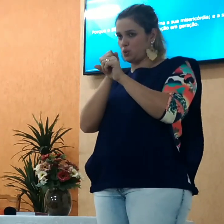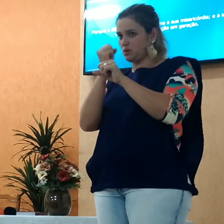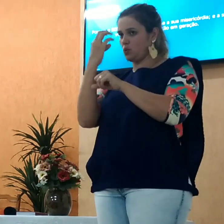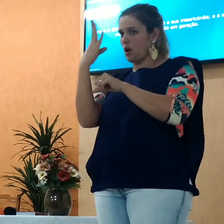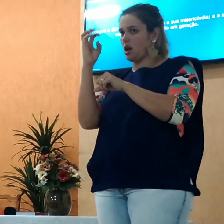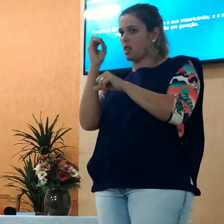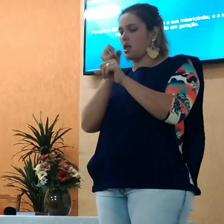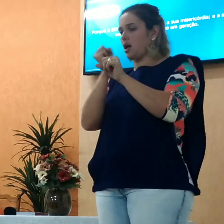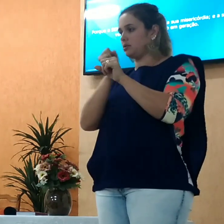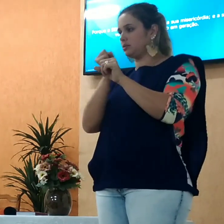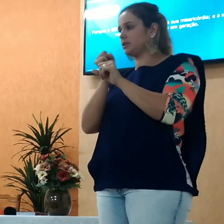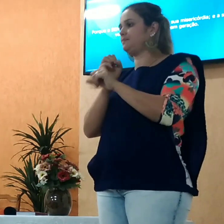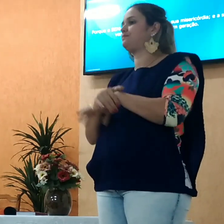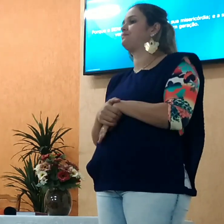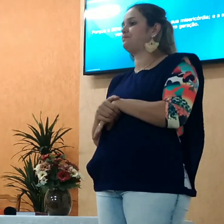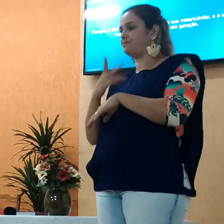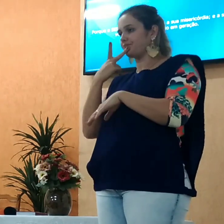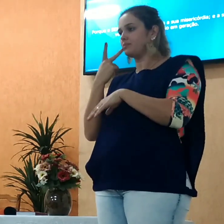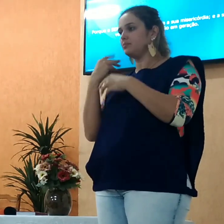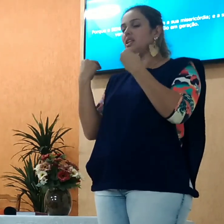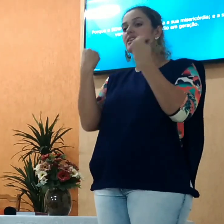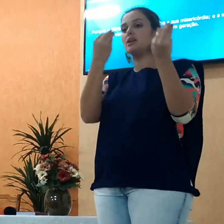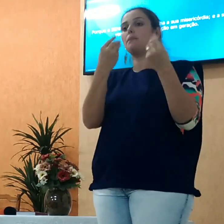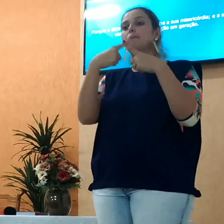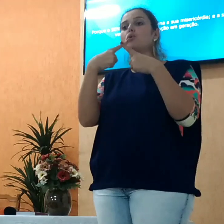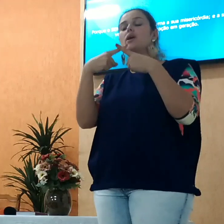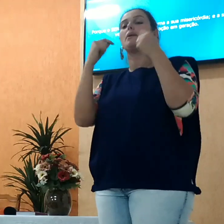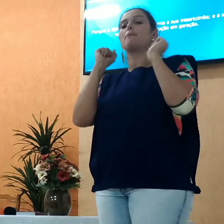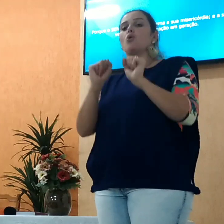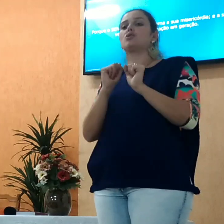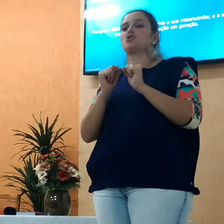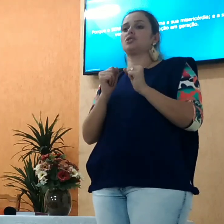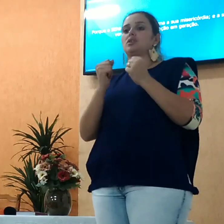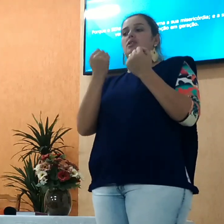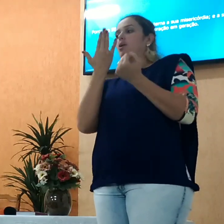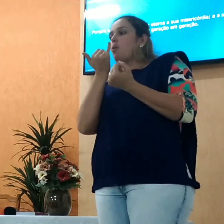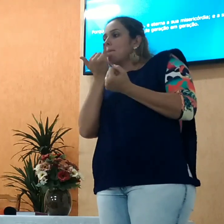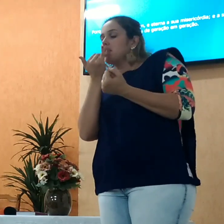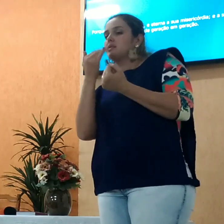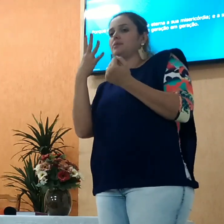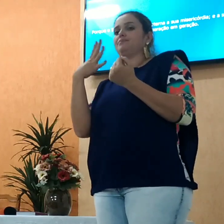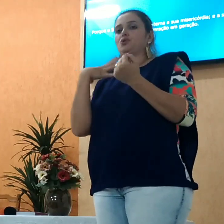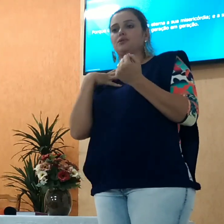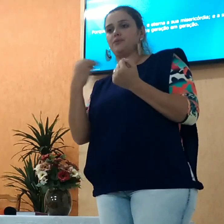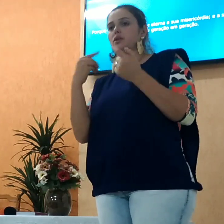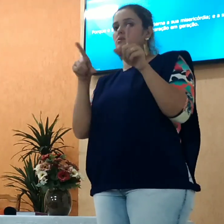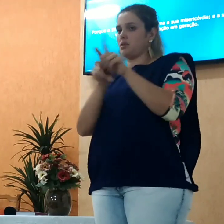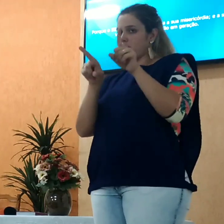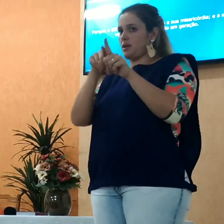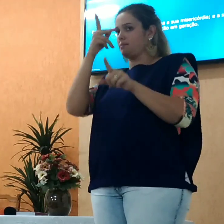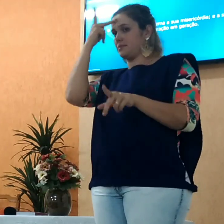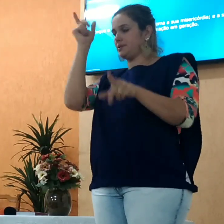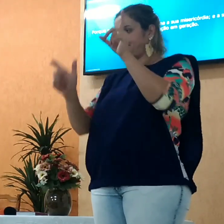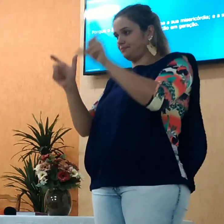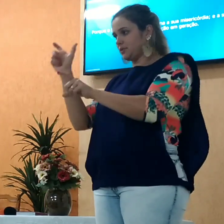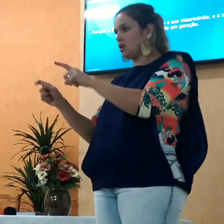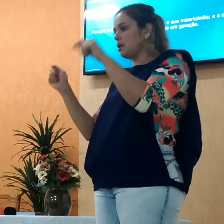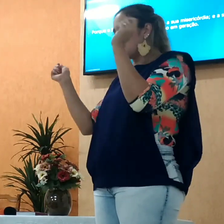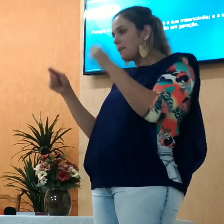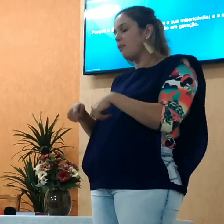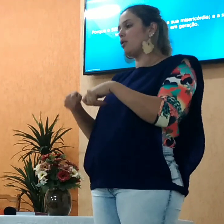céu, para que eles pudessem alimentar eles e seus filhos, para que eles pudessem permanecer ali,